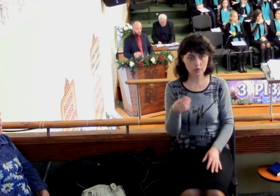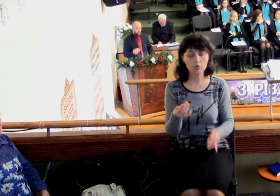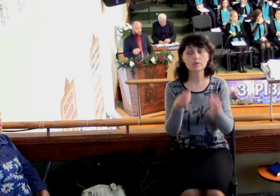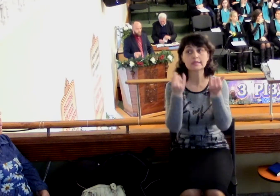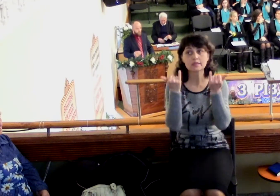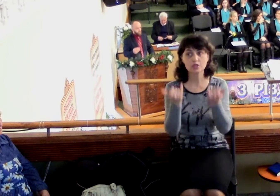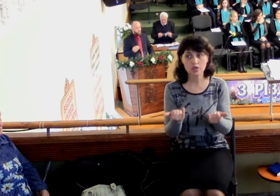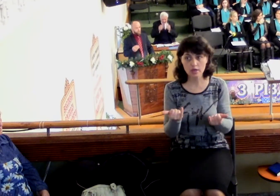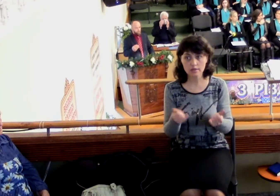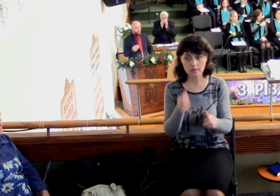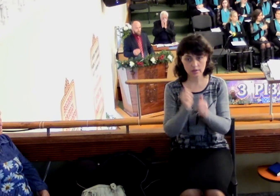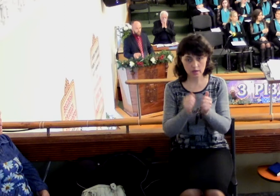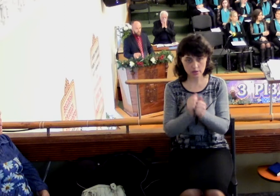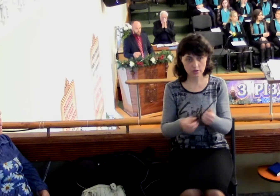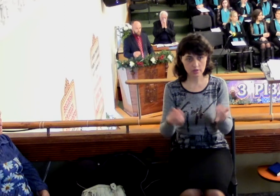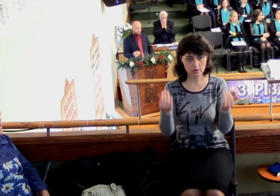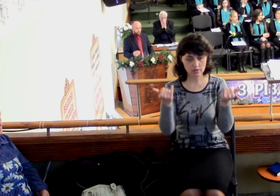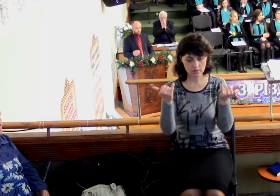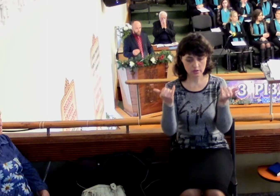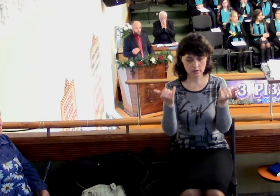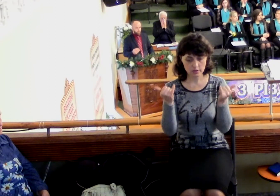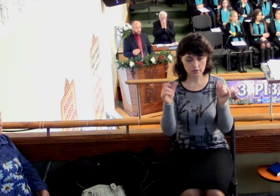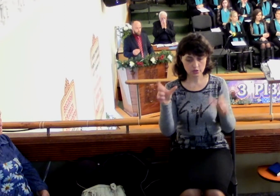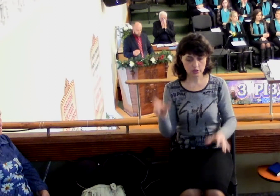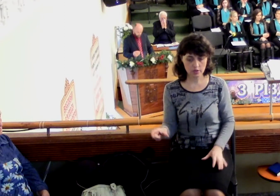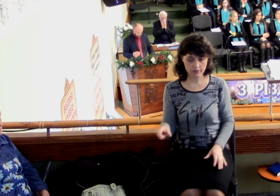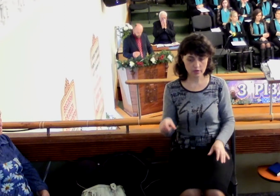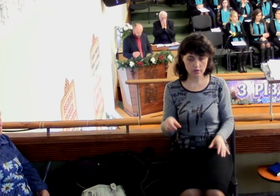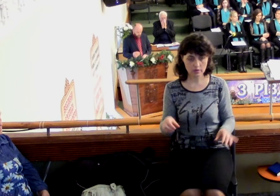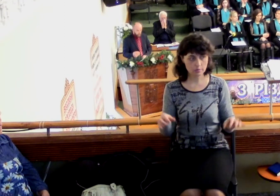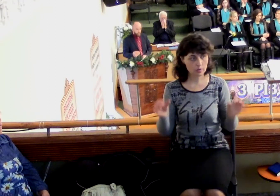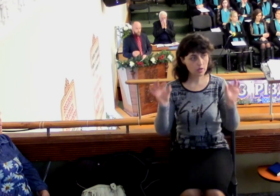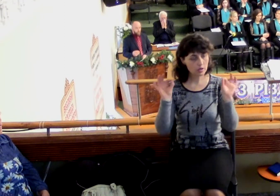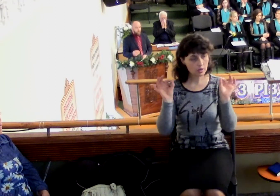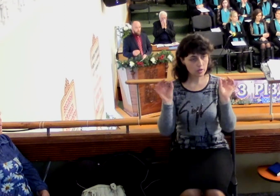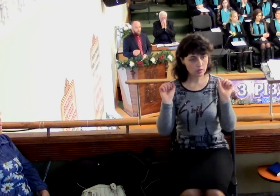и сегодня может войти, в которое еще не вошел.